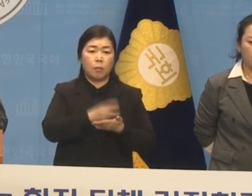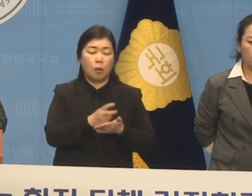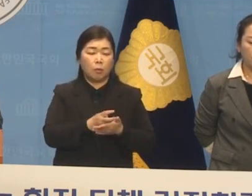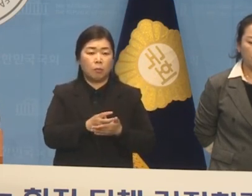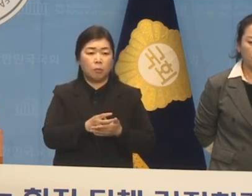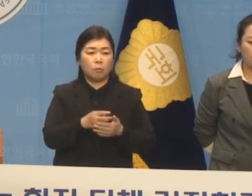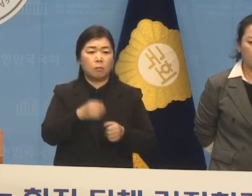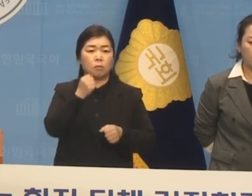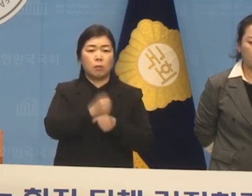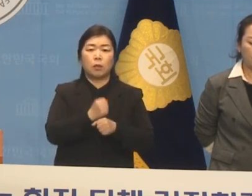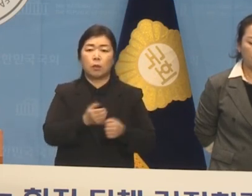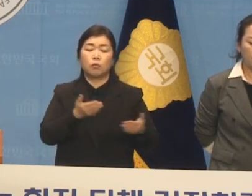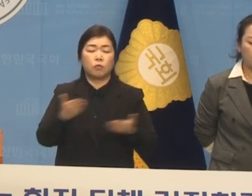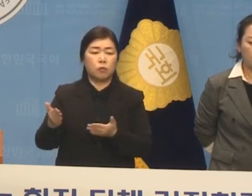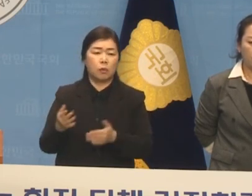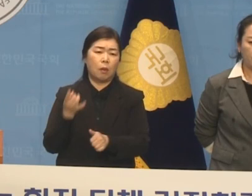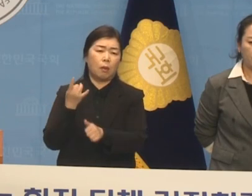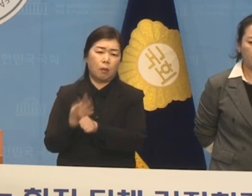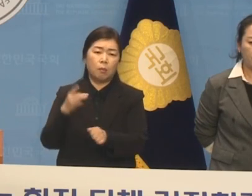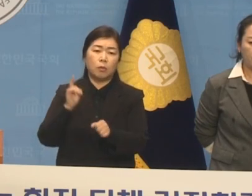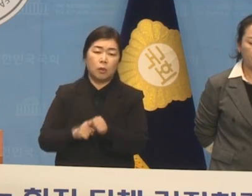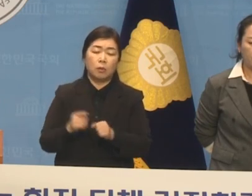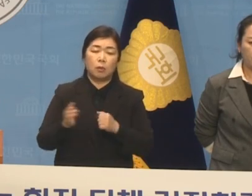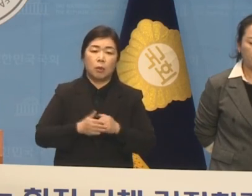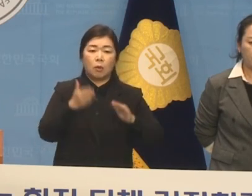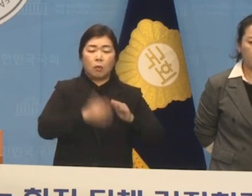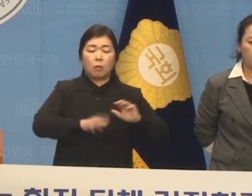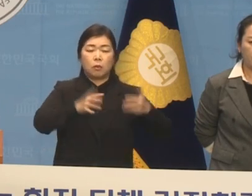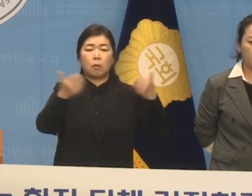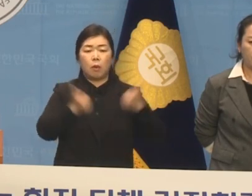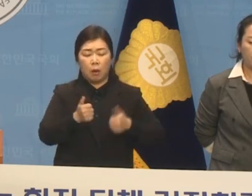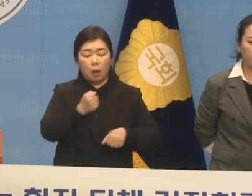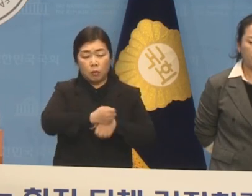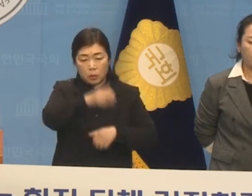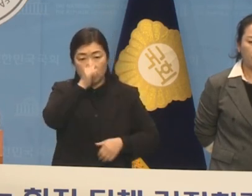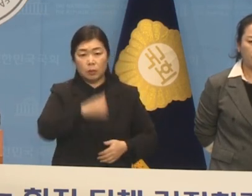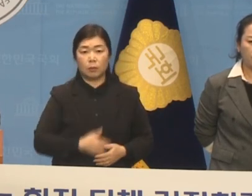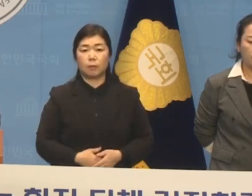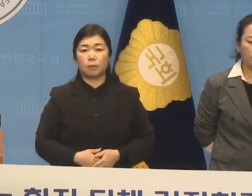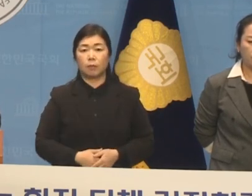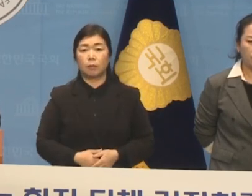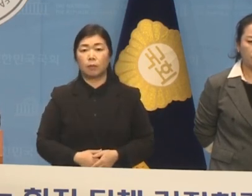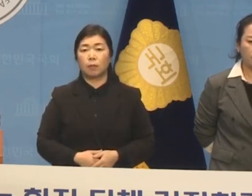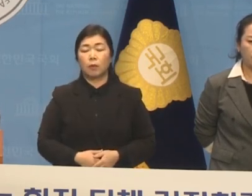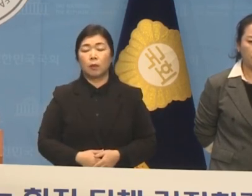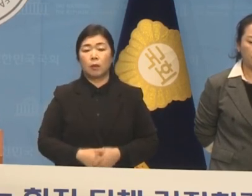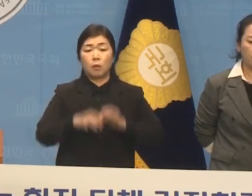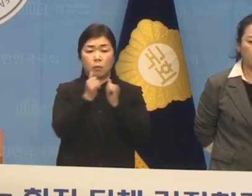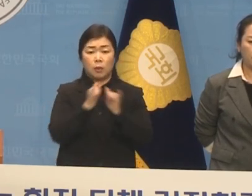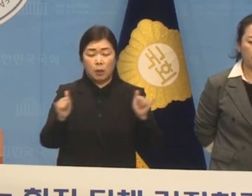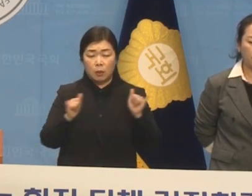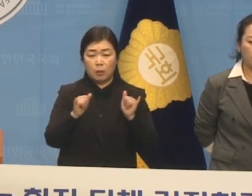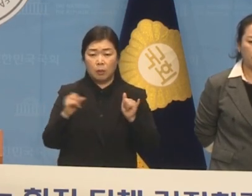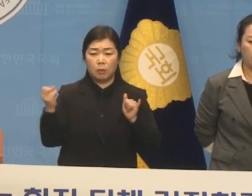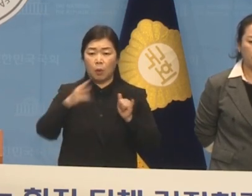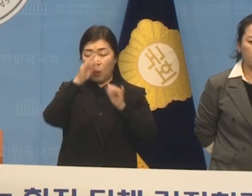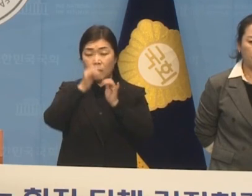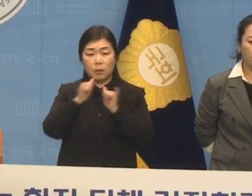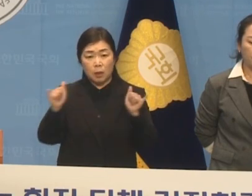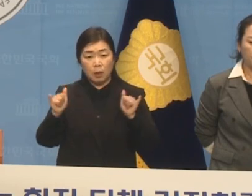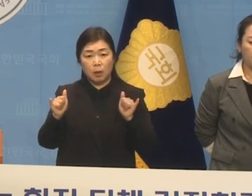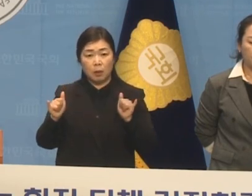정부의 그동안 의대 증원에 대한 강한 의지는 국민들과 환자들을 기만하기 위한